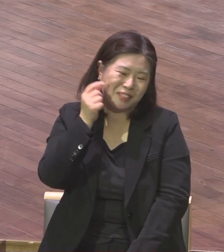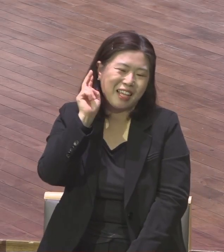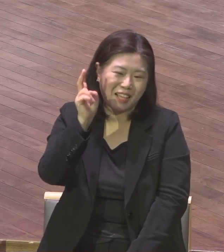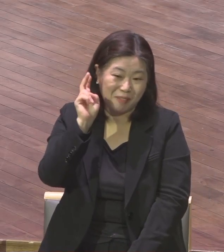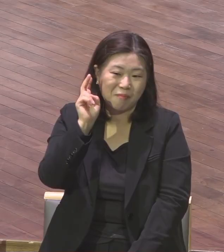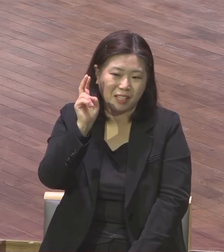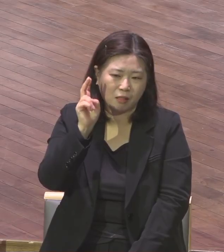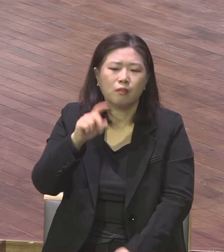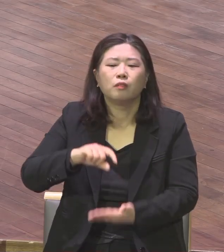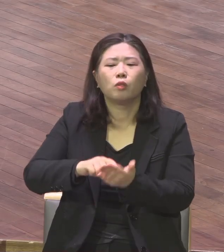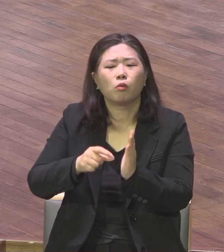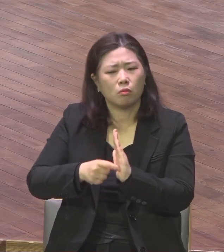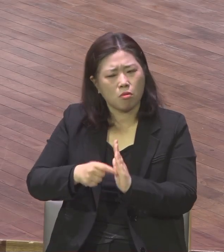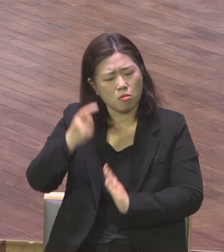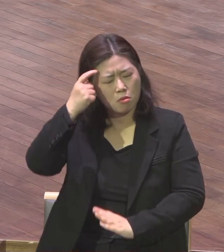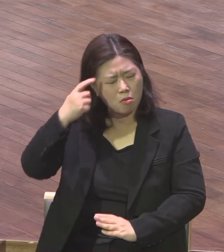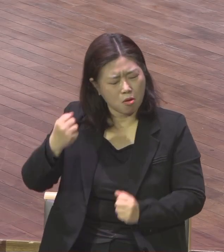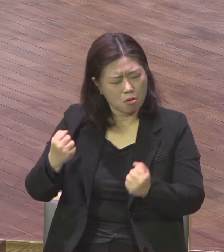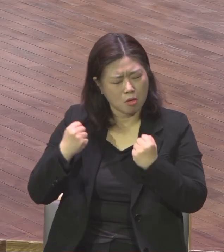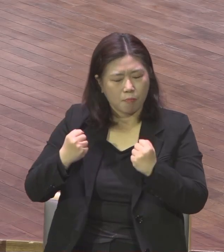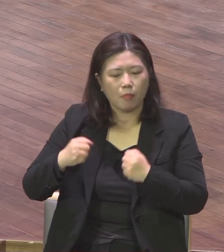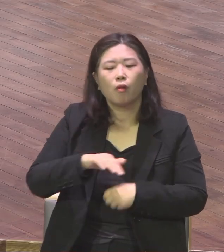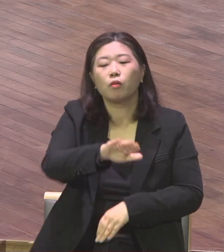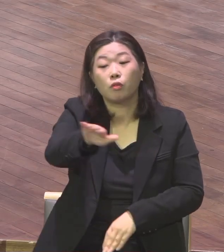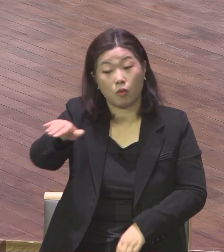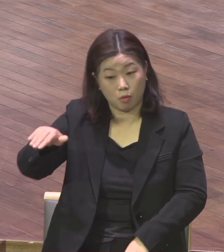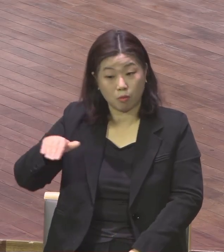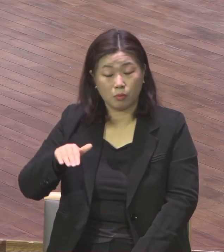민족은 무력으로 세계를 정복할 나라 아니란 말이에요.